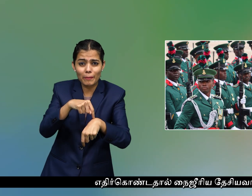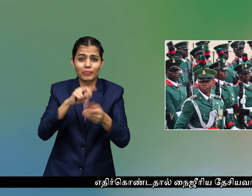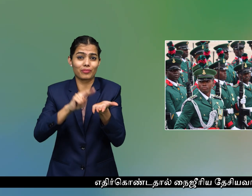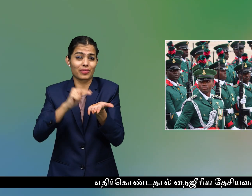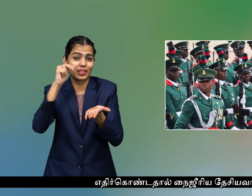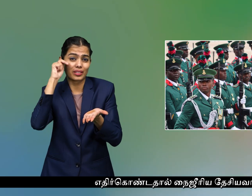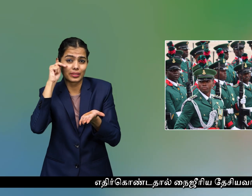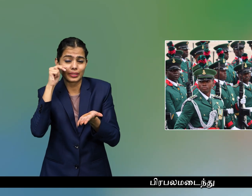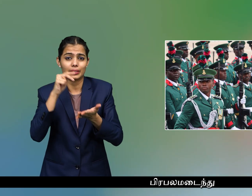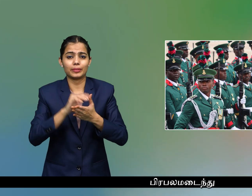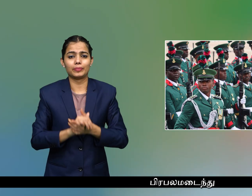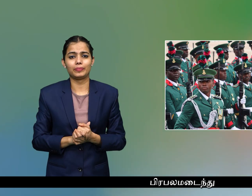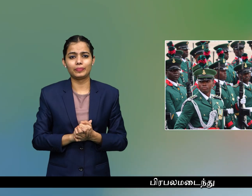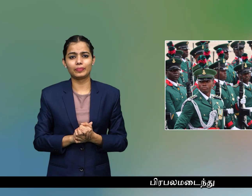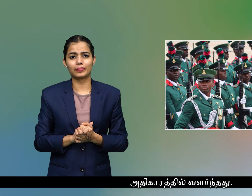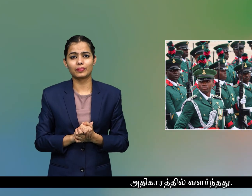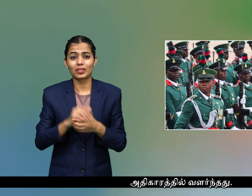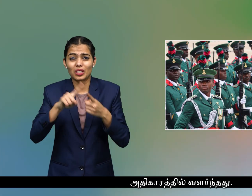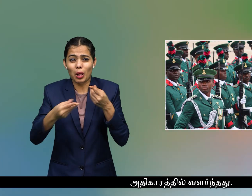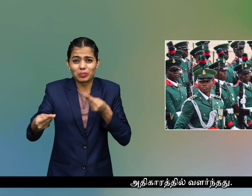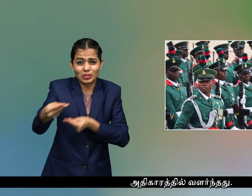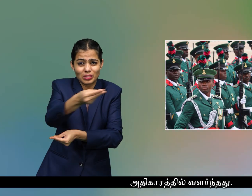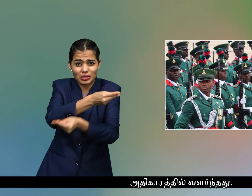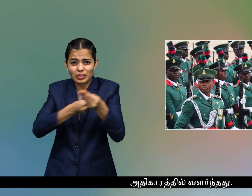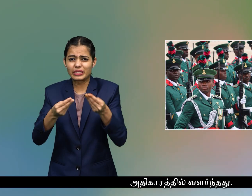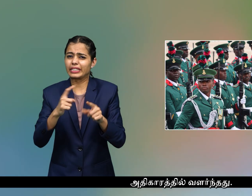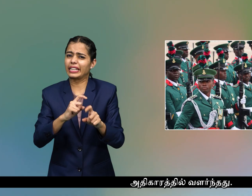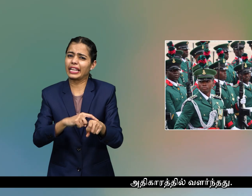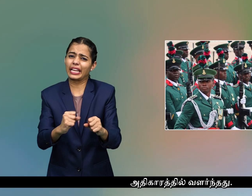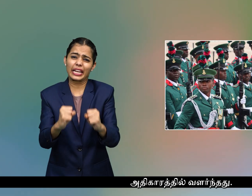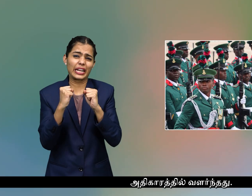நைஜீரிய தேசியவாதம் பிரபலமடைந்து அதிகாரத்தில் வளர்ந்தது.